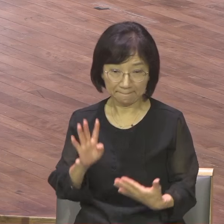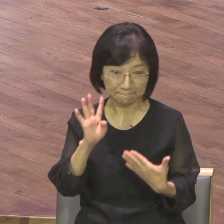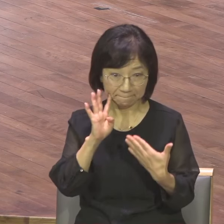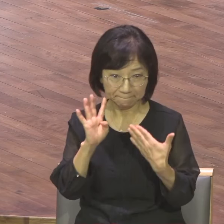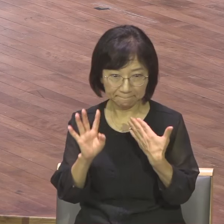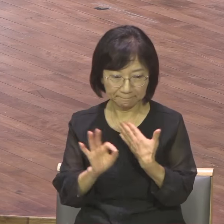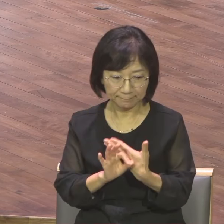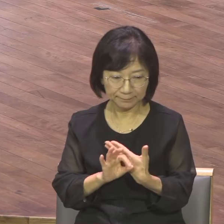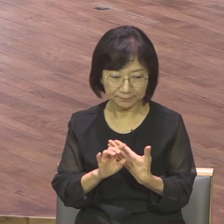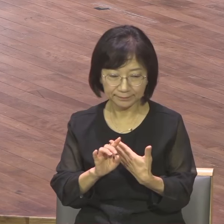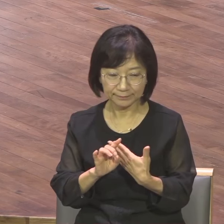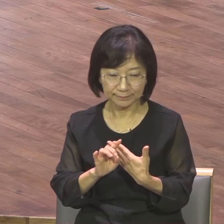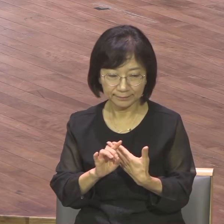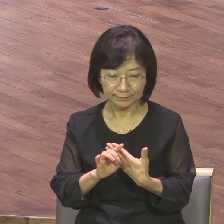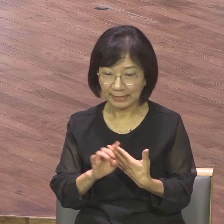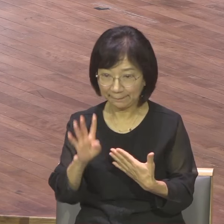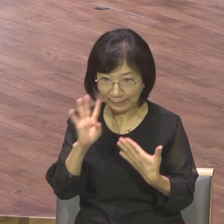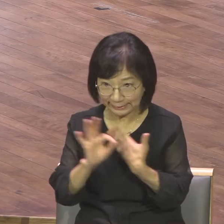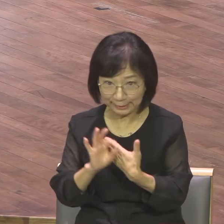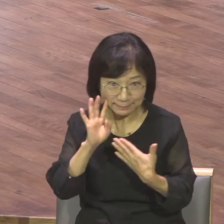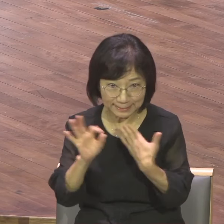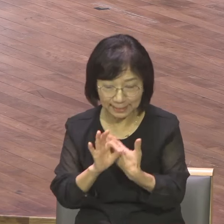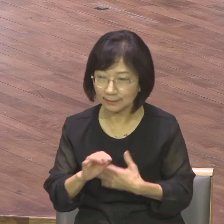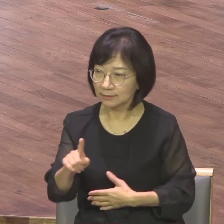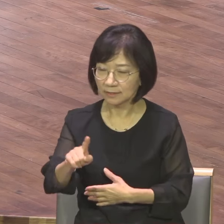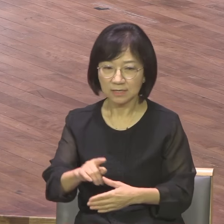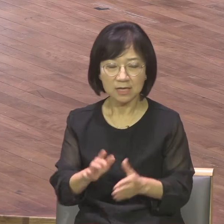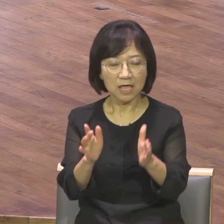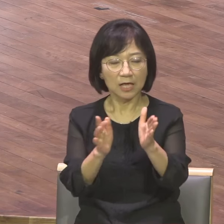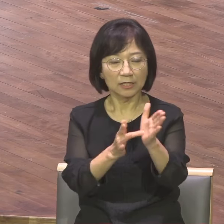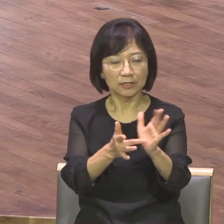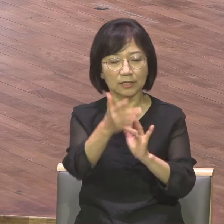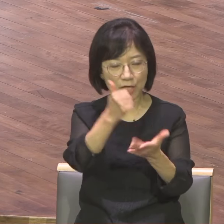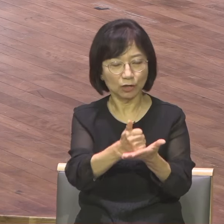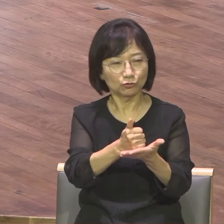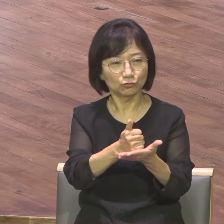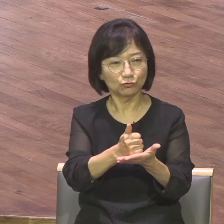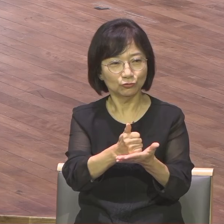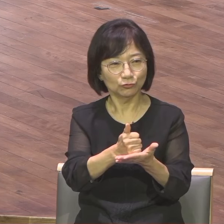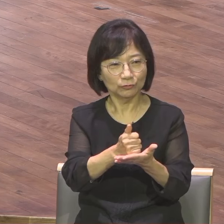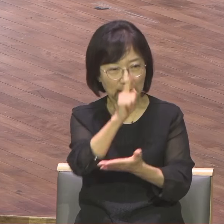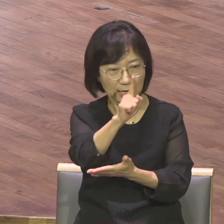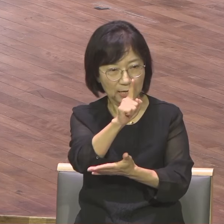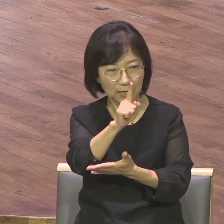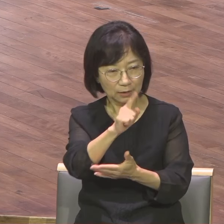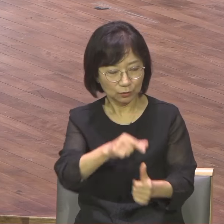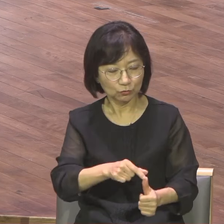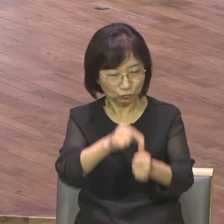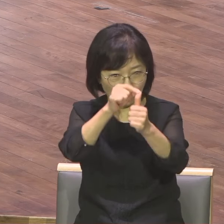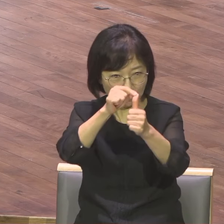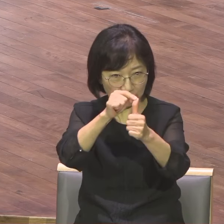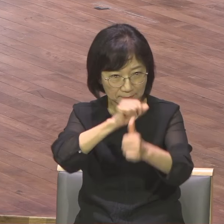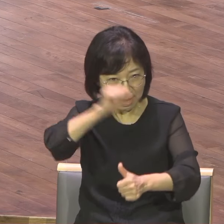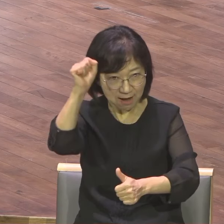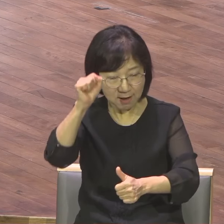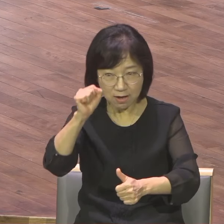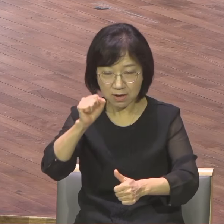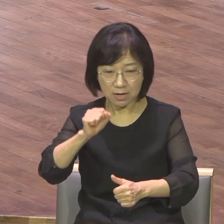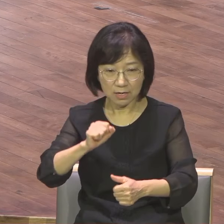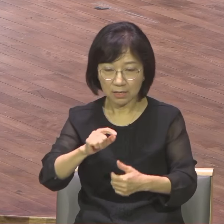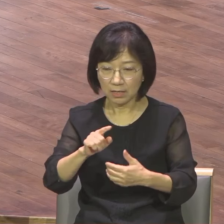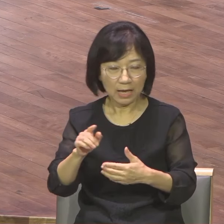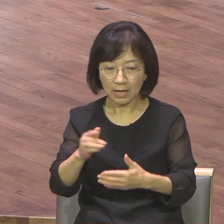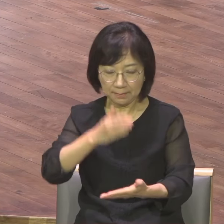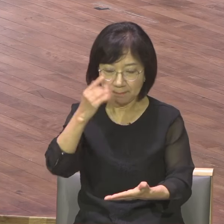있다고 말하면 집어넣는다. 나 무조건 갈 거예요. 뭐 살 만큼 더 살았는데 나는 내 같은 경우는 아무 관계 없지만 젊은